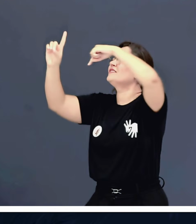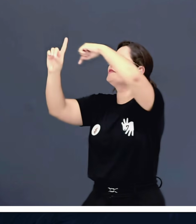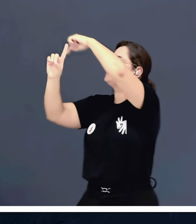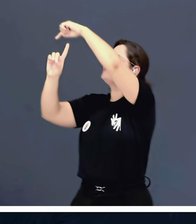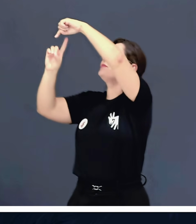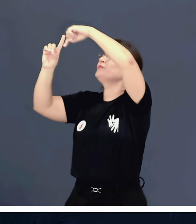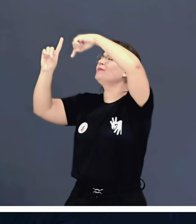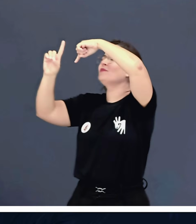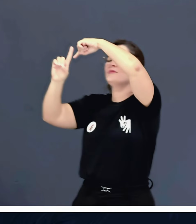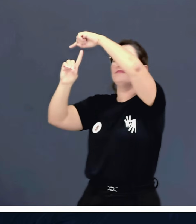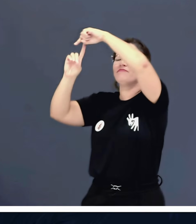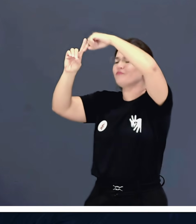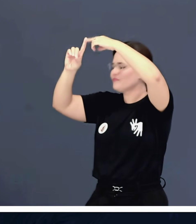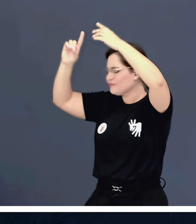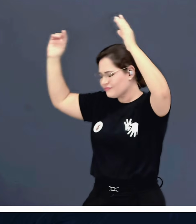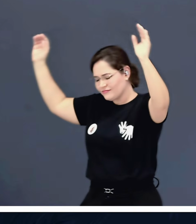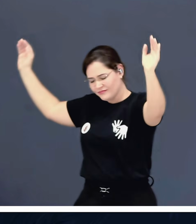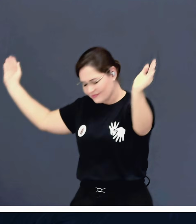Santo,